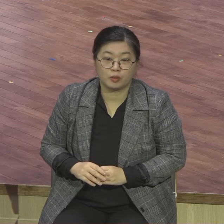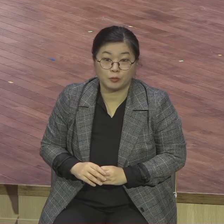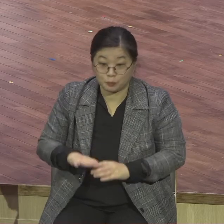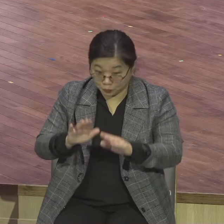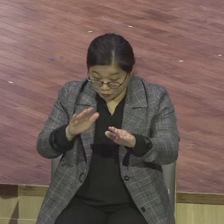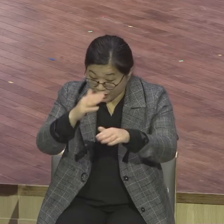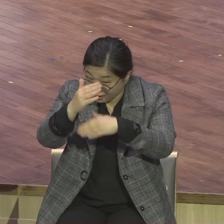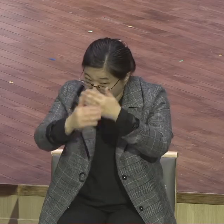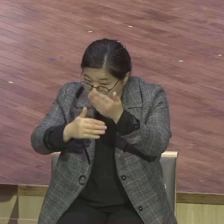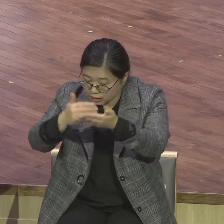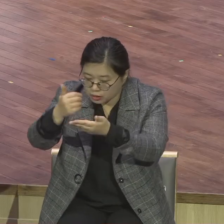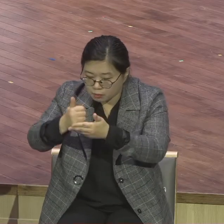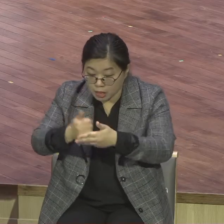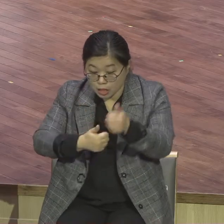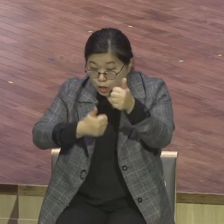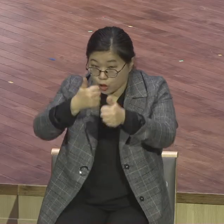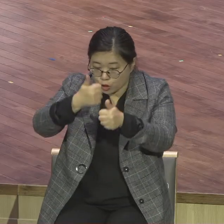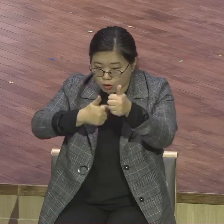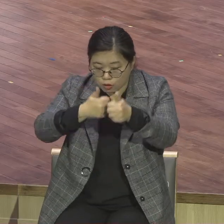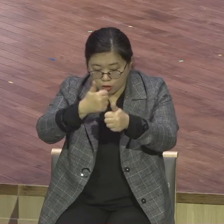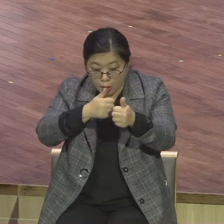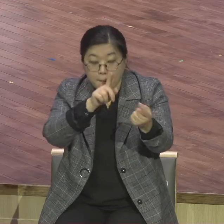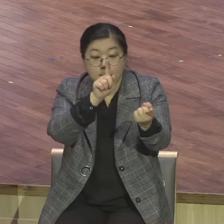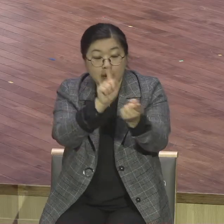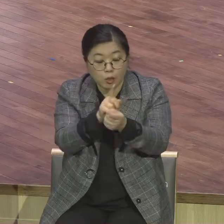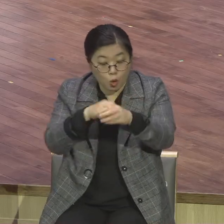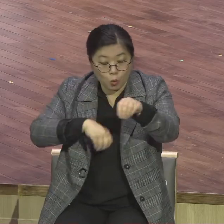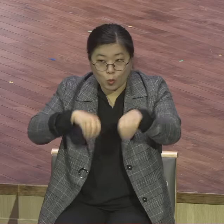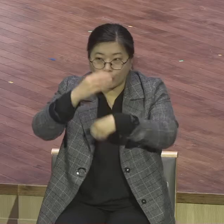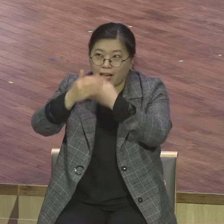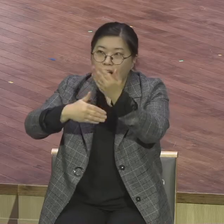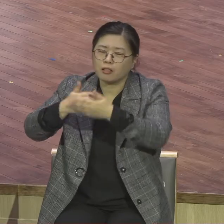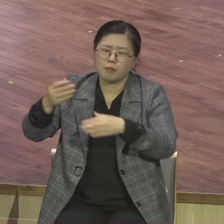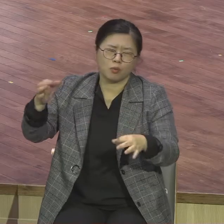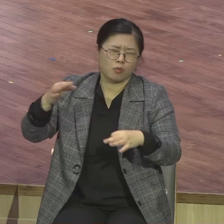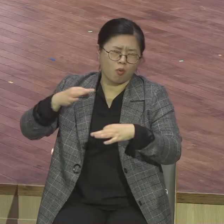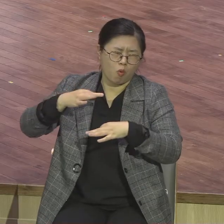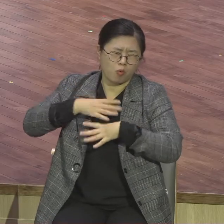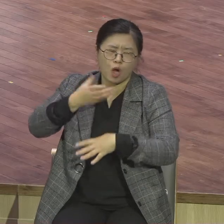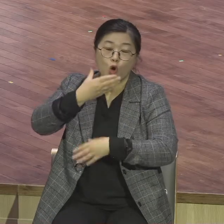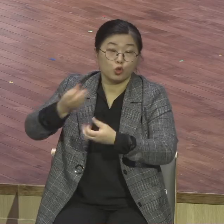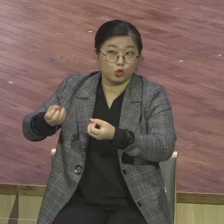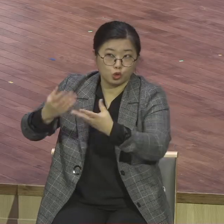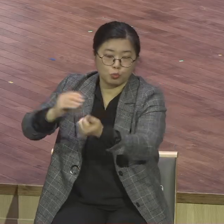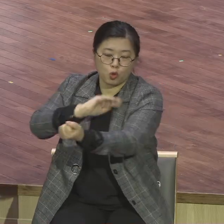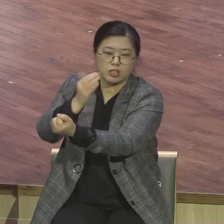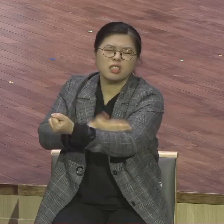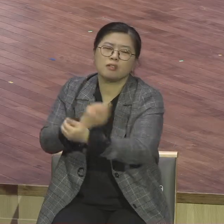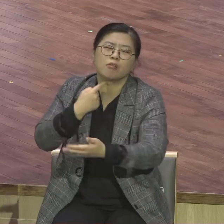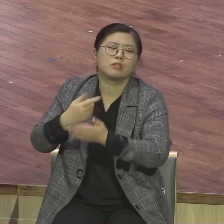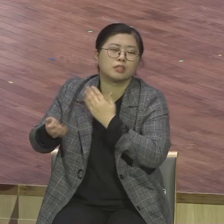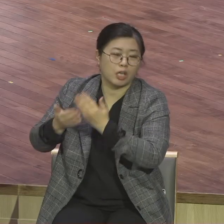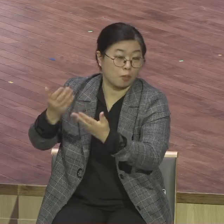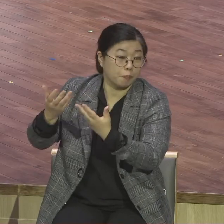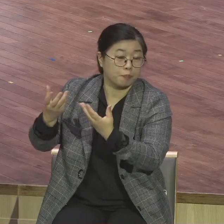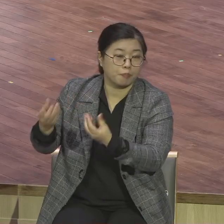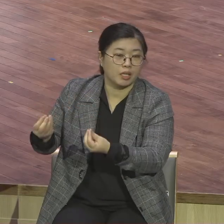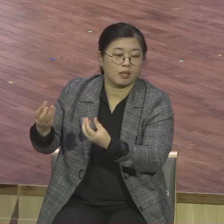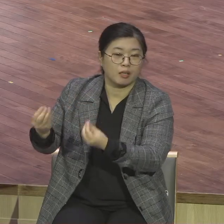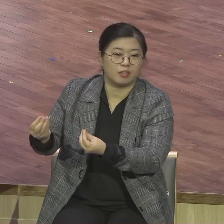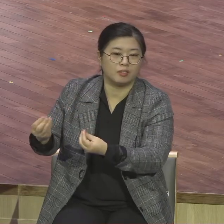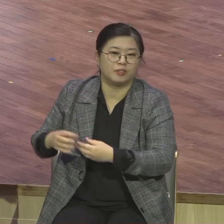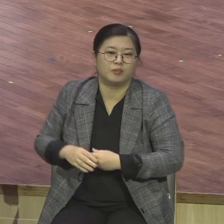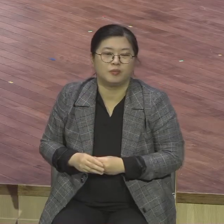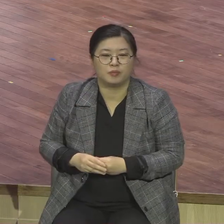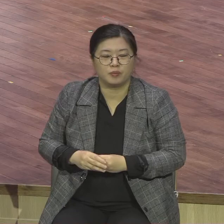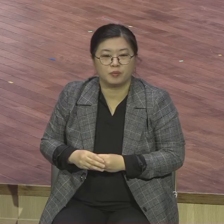하나님의 놀라운 축복을 체험했습니다. 이렇게 시험을 당할 때 내게 생각지도 못한 어려움이